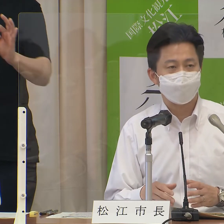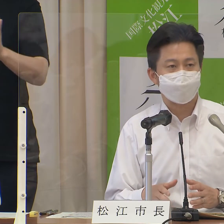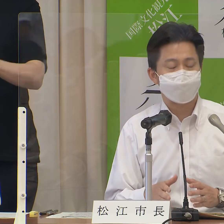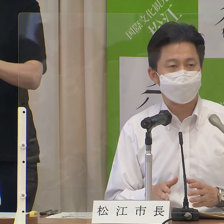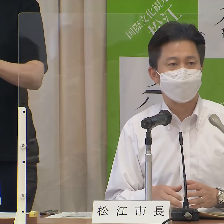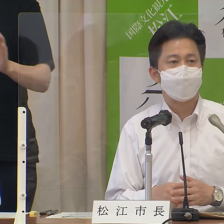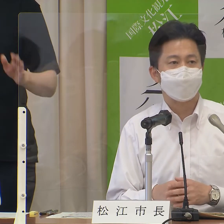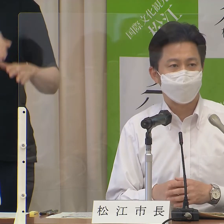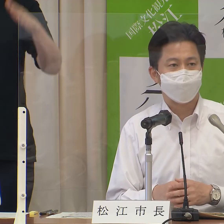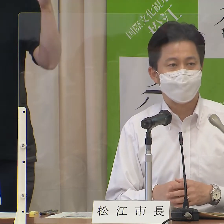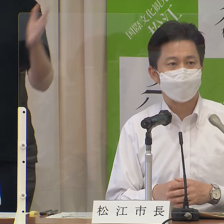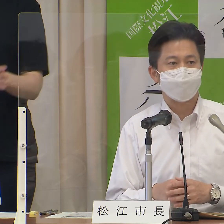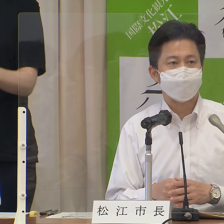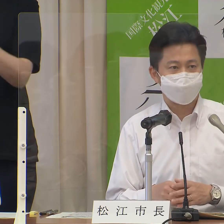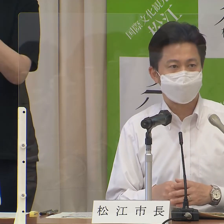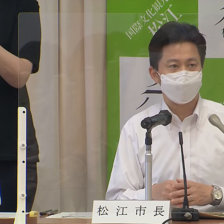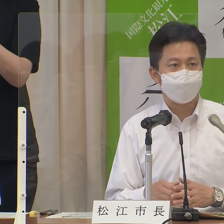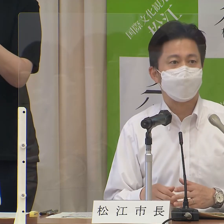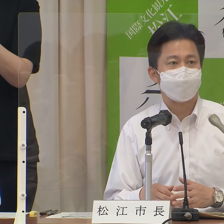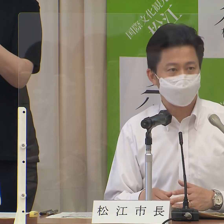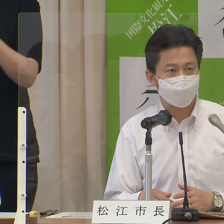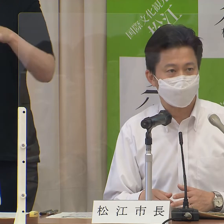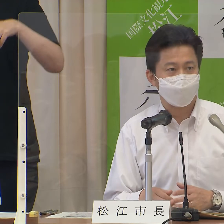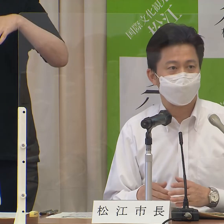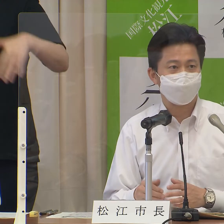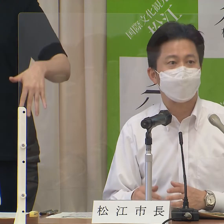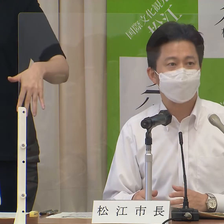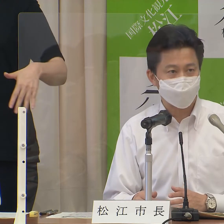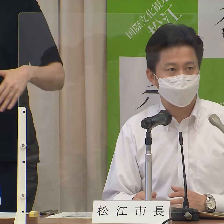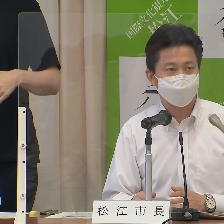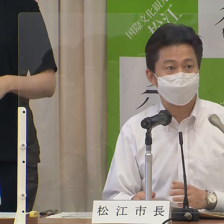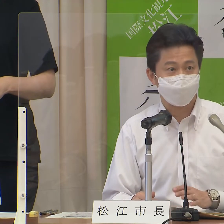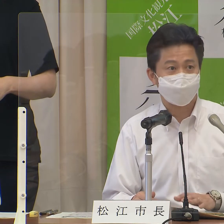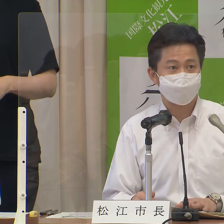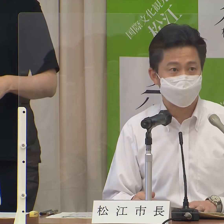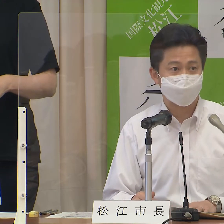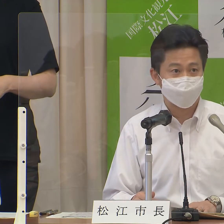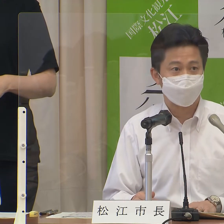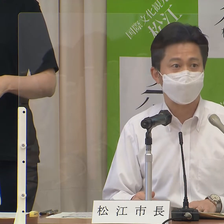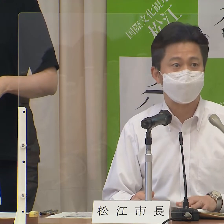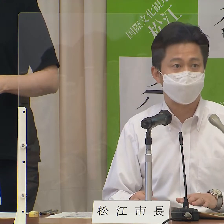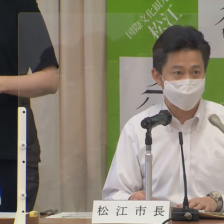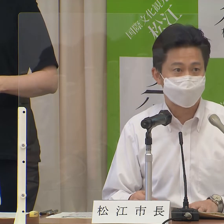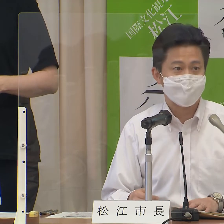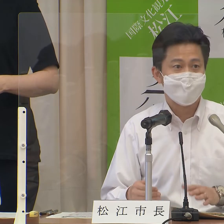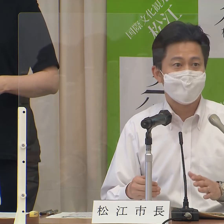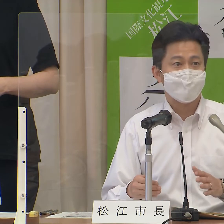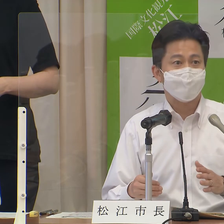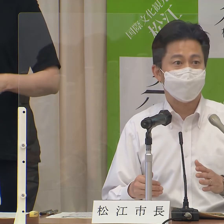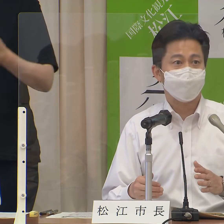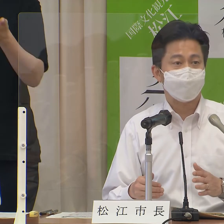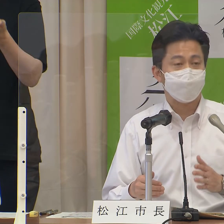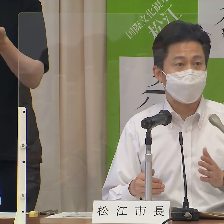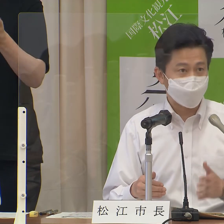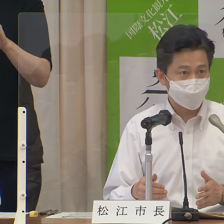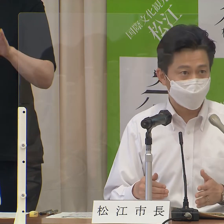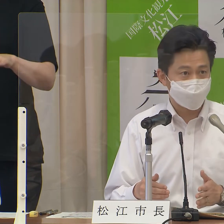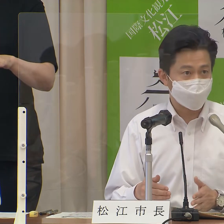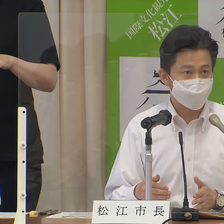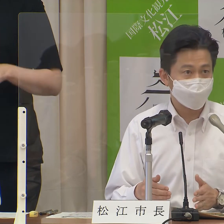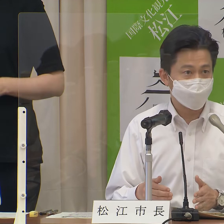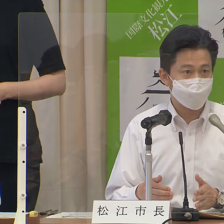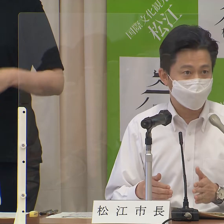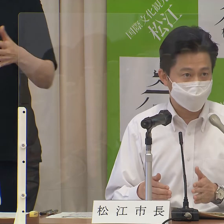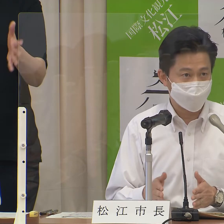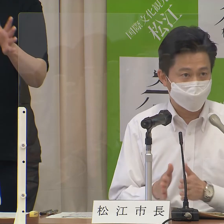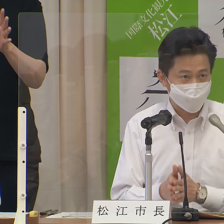られるという体制について、まあ、維持・増強していくという方針のもとで配置させていただいたものになります。班の具